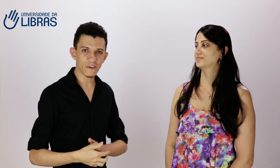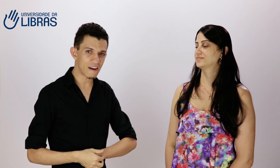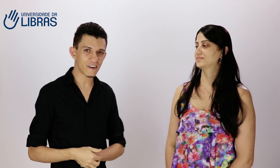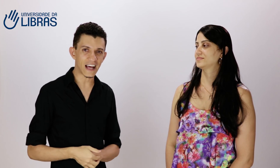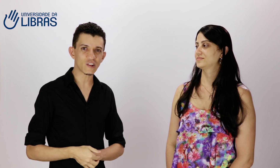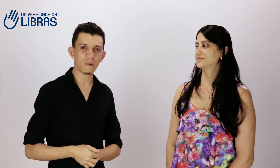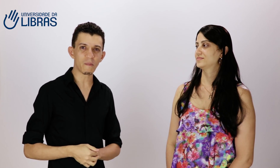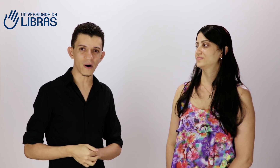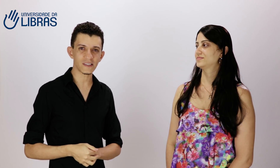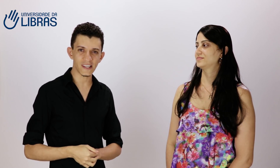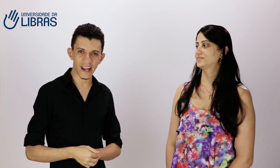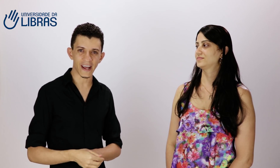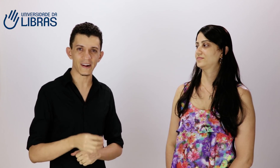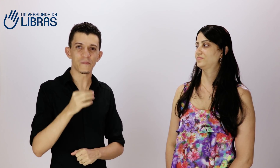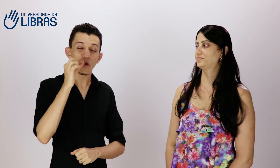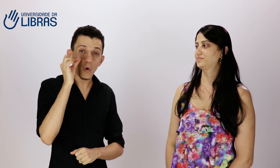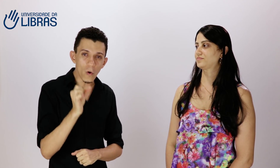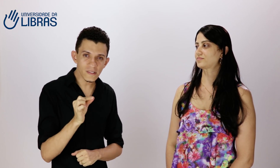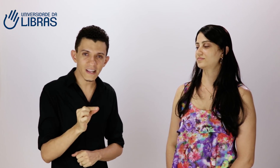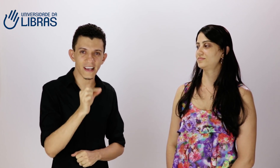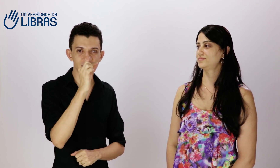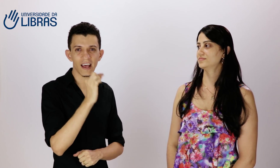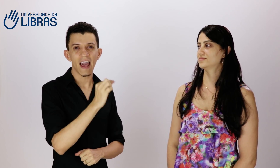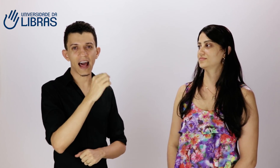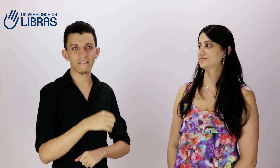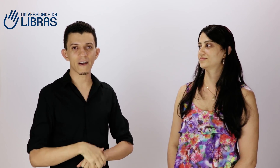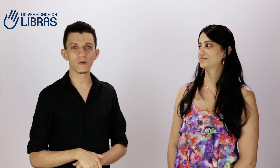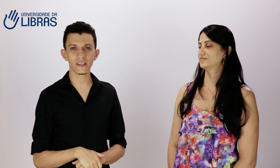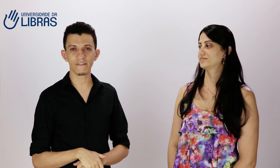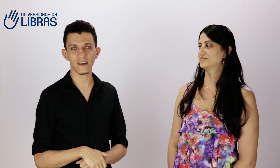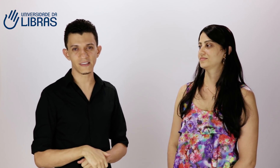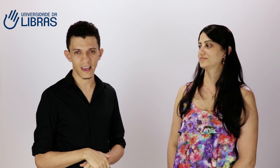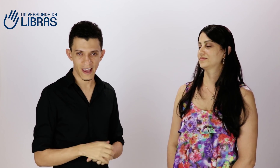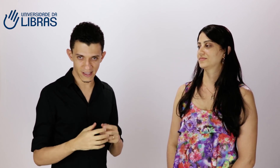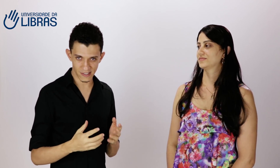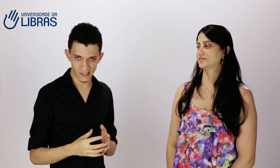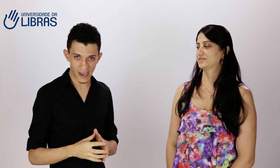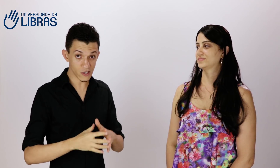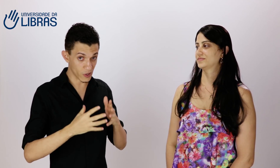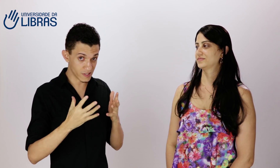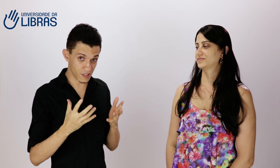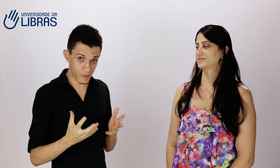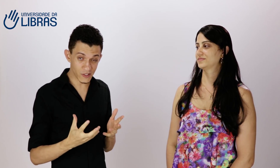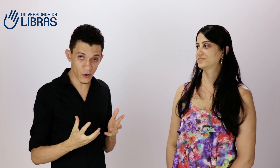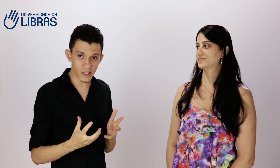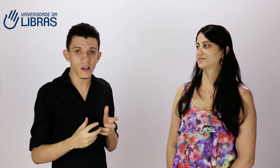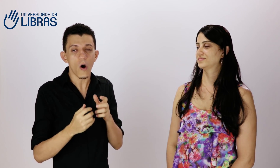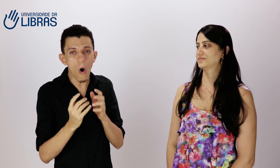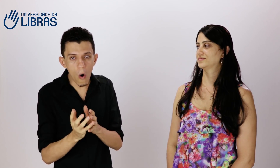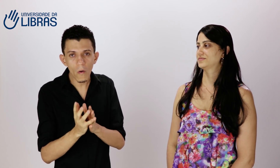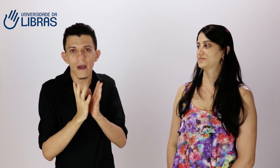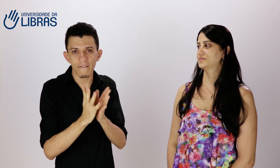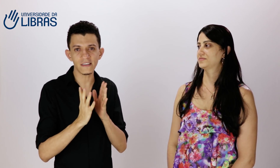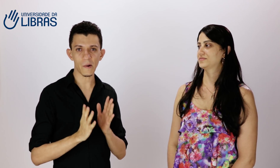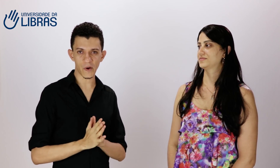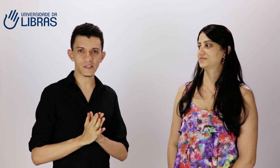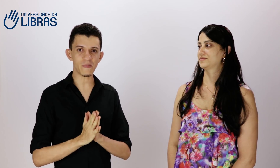havia levantado como hipótese era, com certeza ela vai conseguir fazer esses sinais ou essas expressões ou vai se